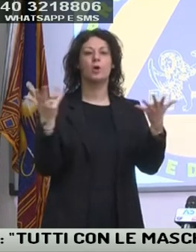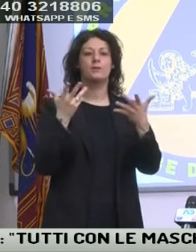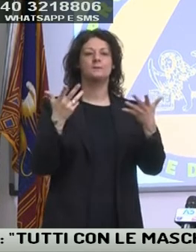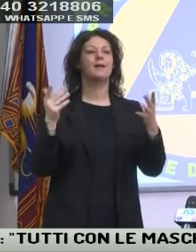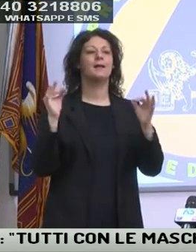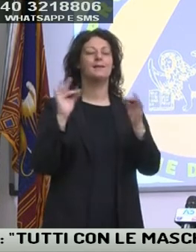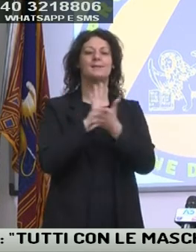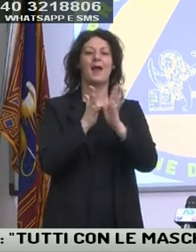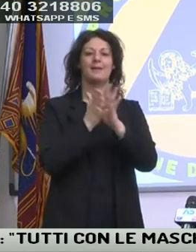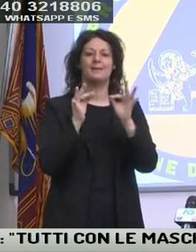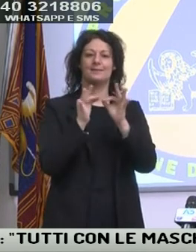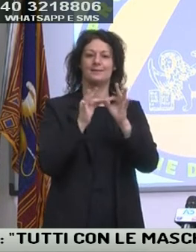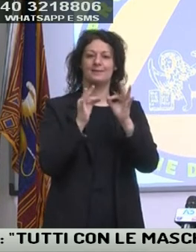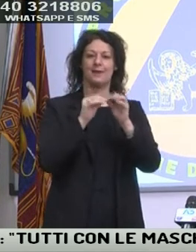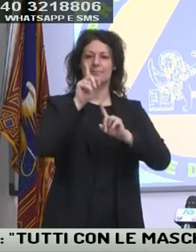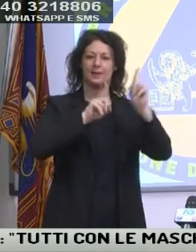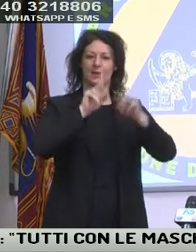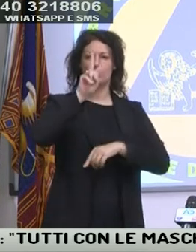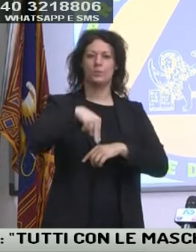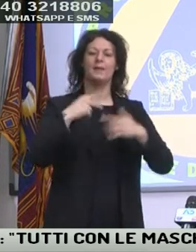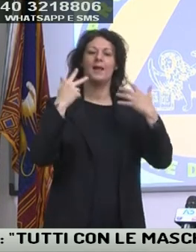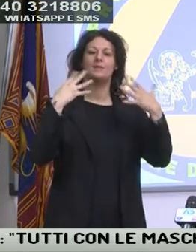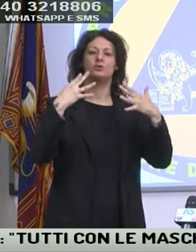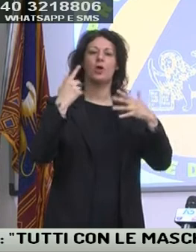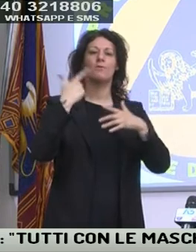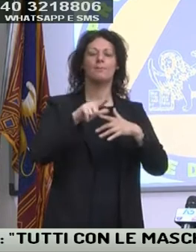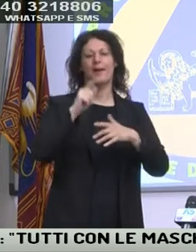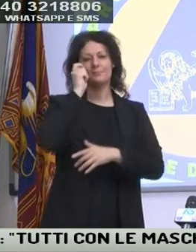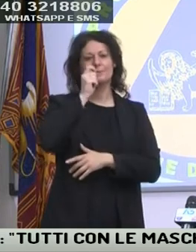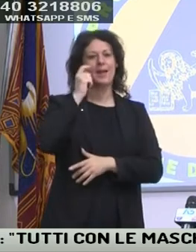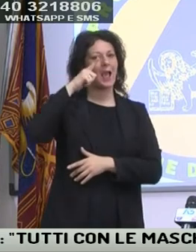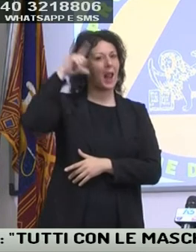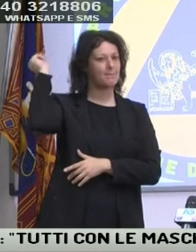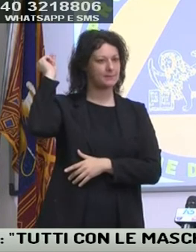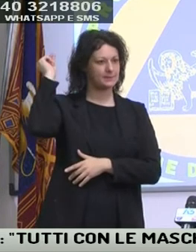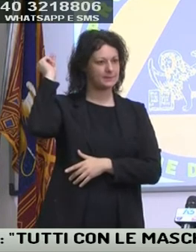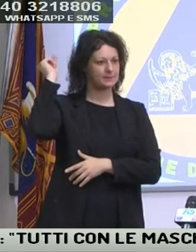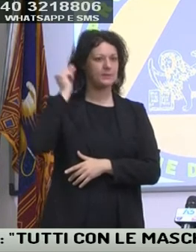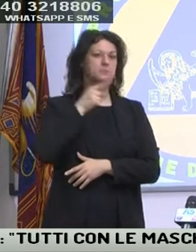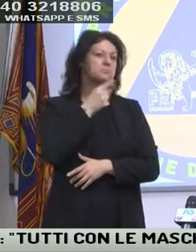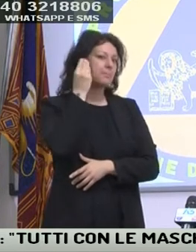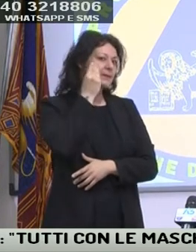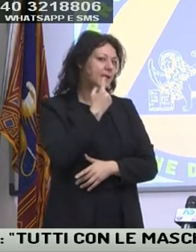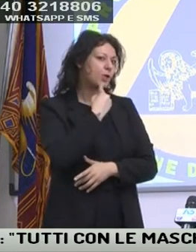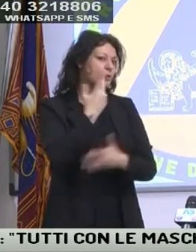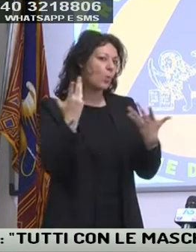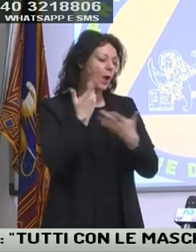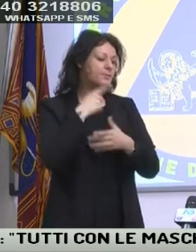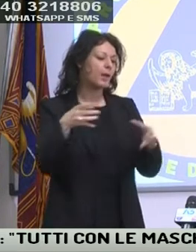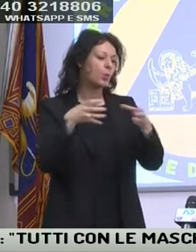in onore degli alpini, proprio perché oggi dovrebbe esserci stata la Donata, e volevo chiedere proprio un pensiero per gli alpini, sugli alpini. Ma